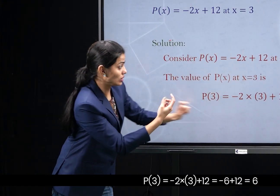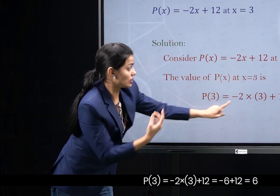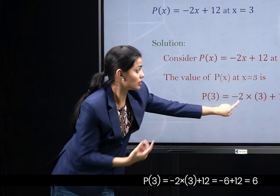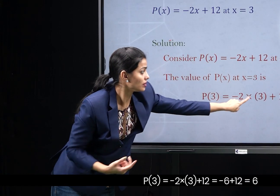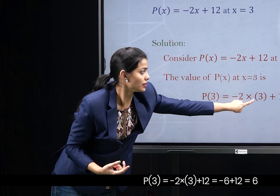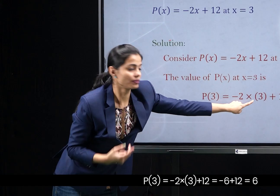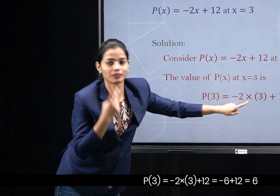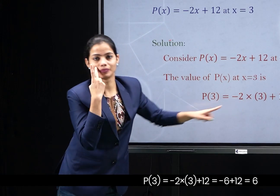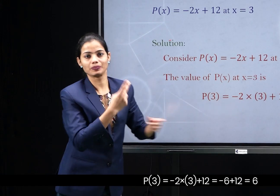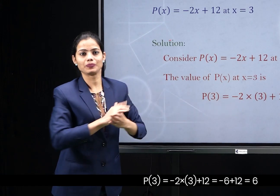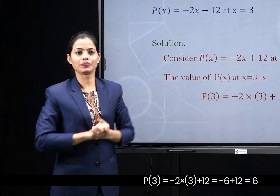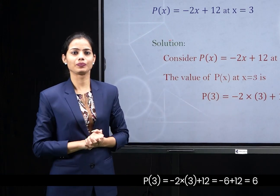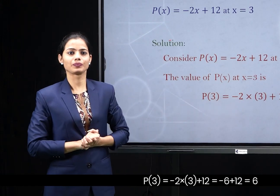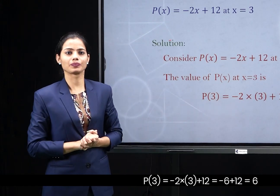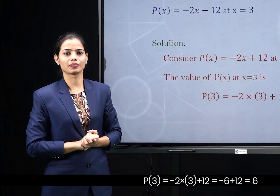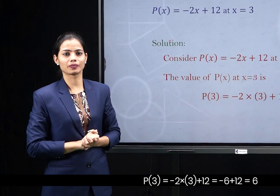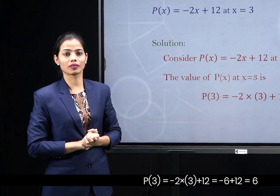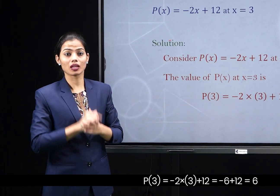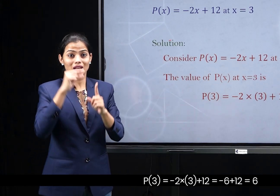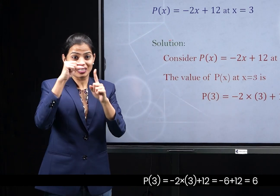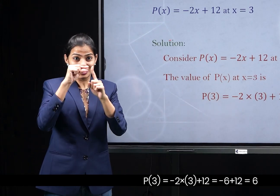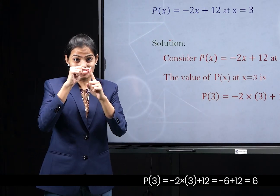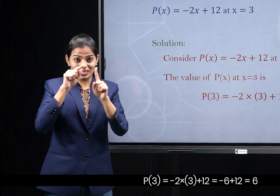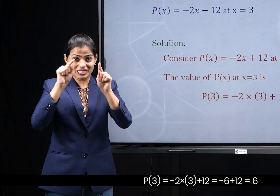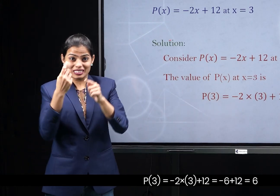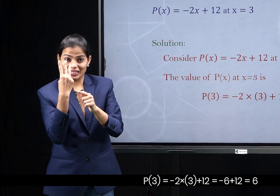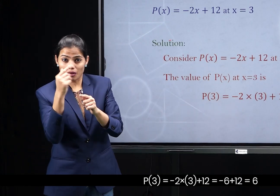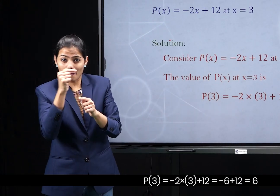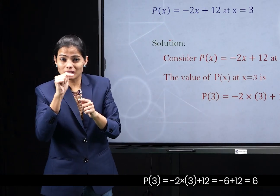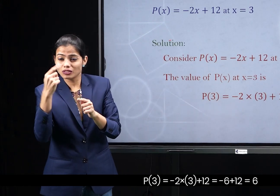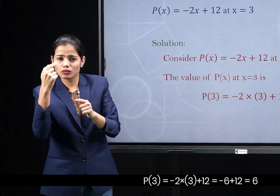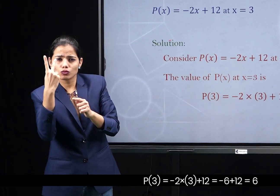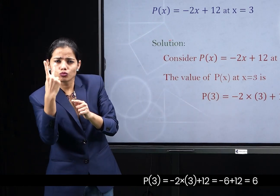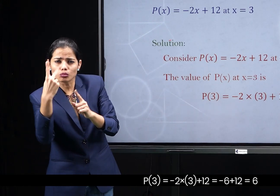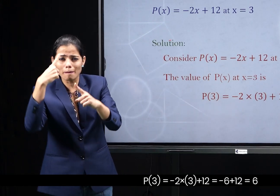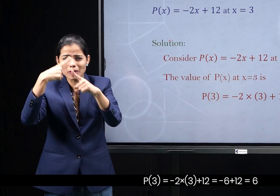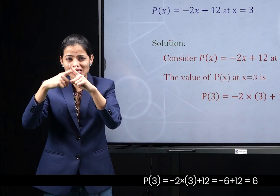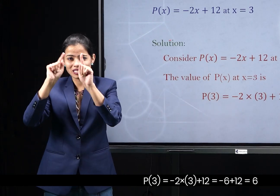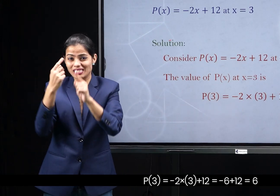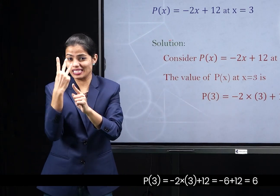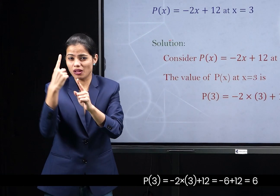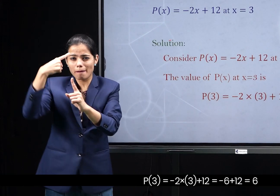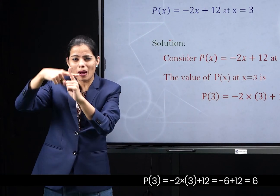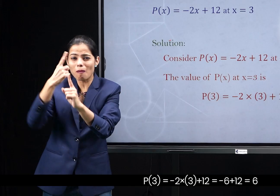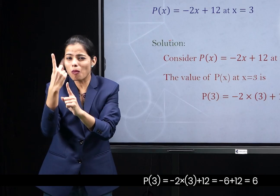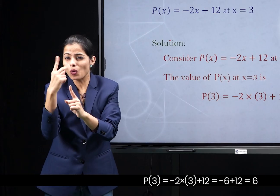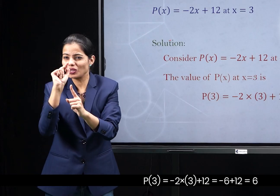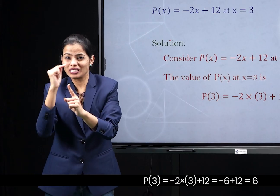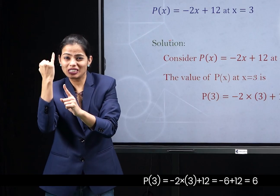3 சமன் -2 பெருக்கல் 3 கூட்டல் 12 சமன் -6 கூட்டல்